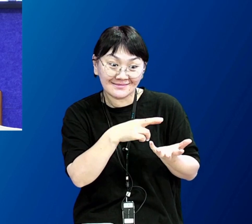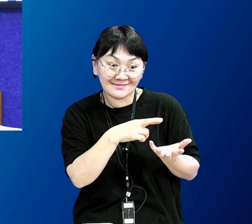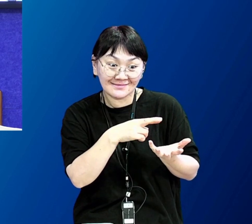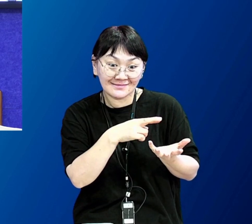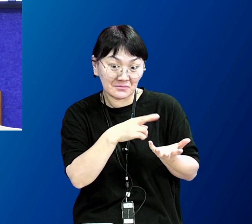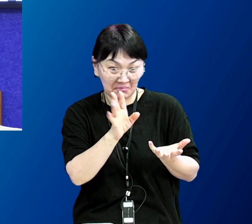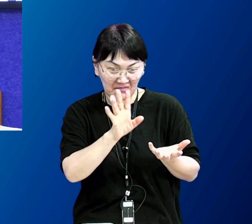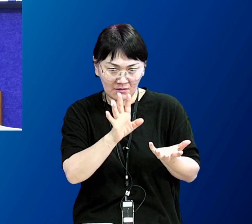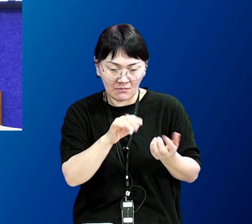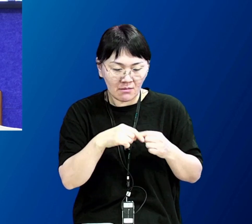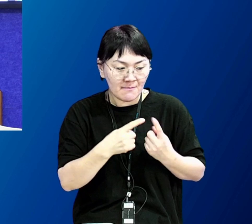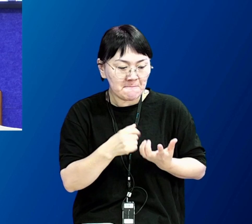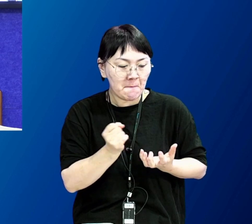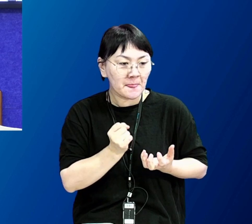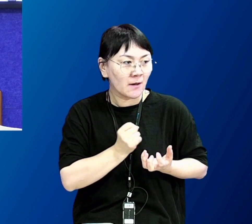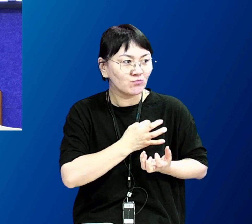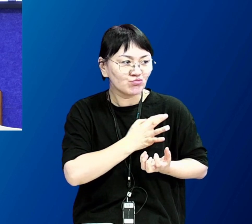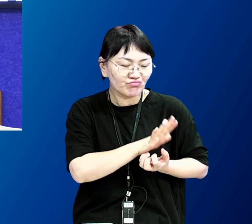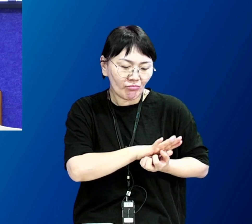Эсвэл хайрлдаг уу?